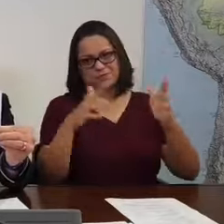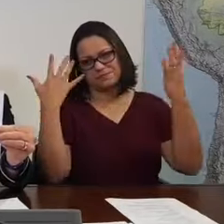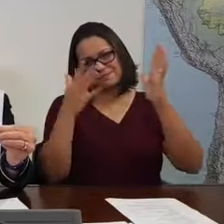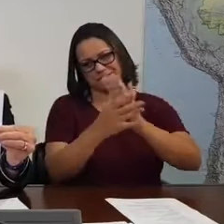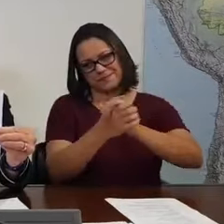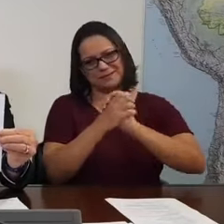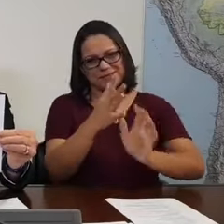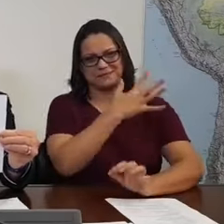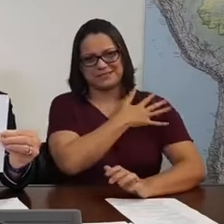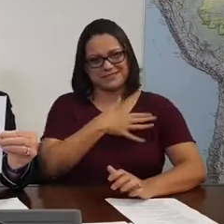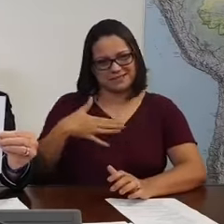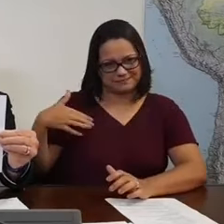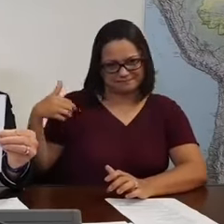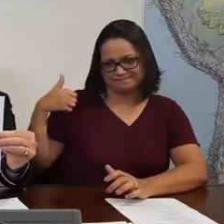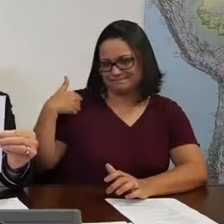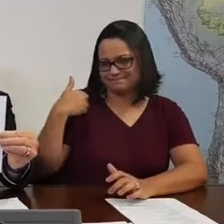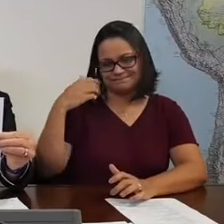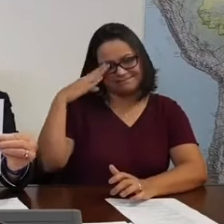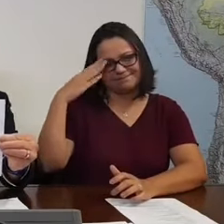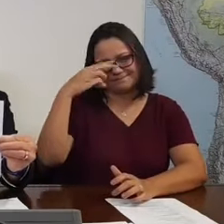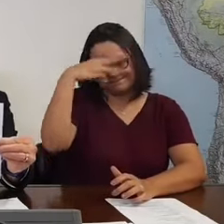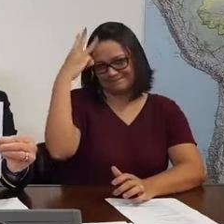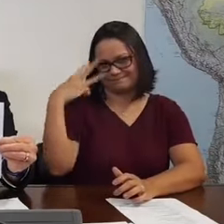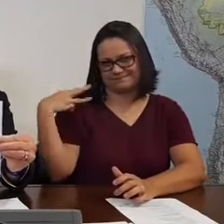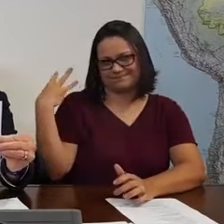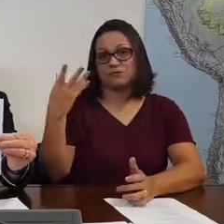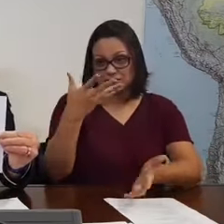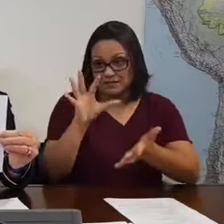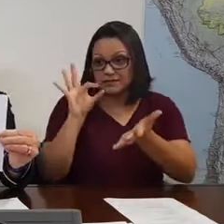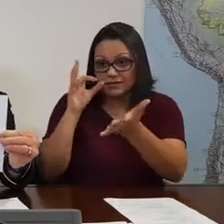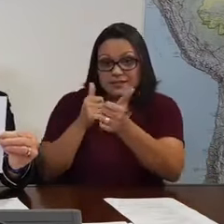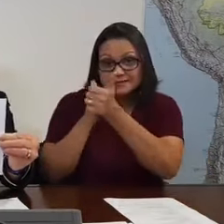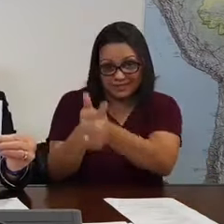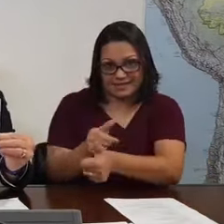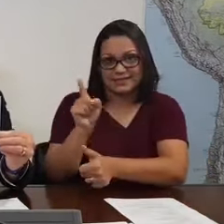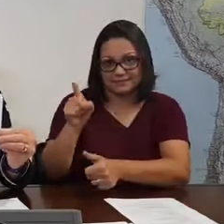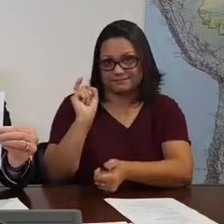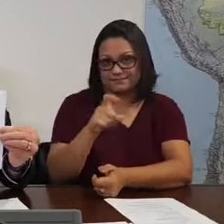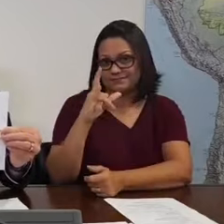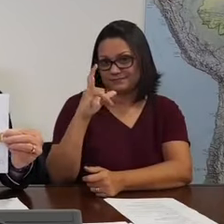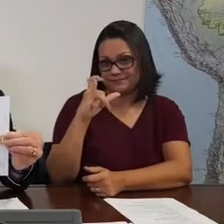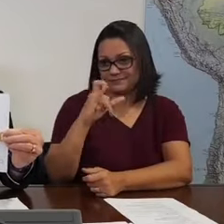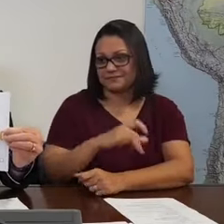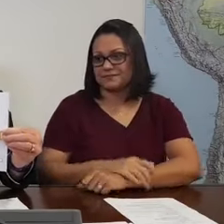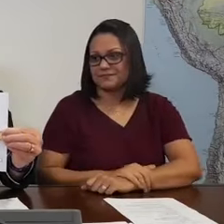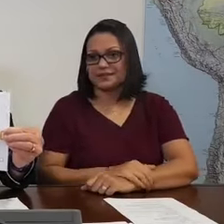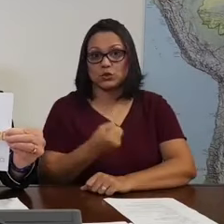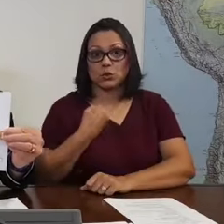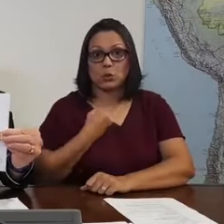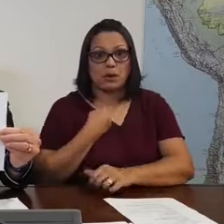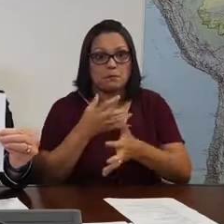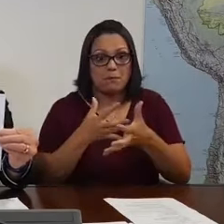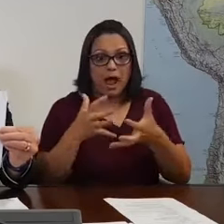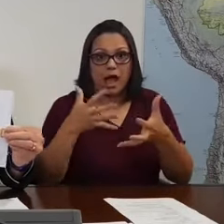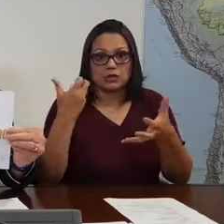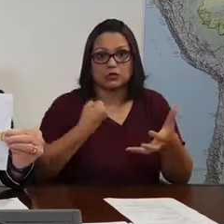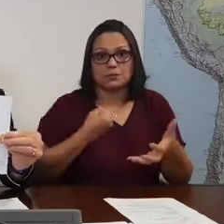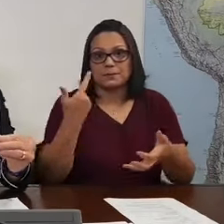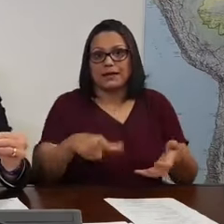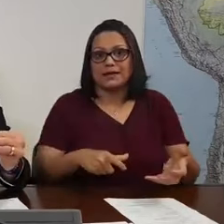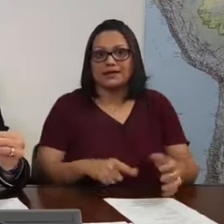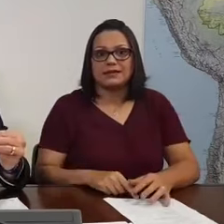senhora Michele Bolsonaro. E quem puder se inscrever aqui, logicamente, se esse número crescer bastante,